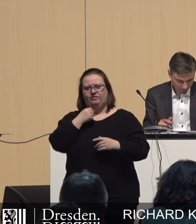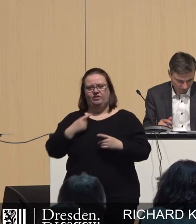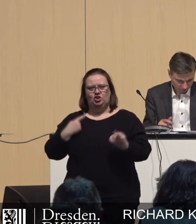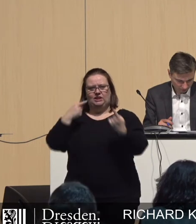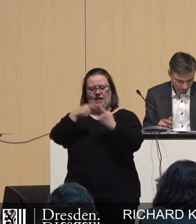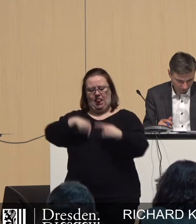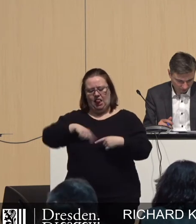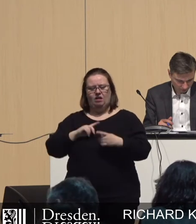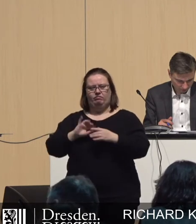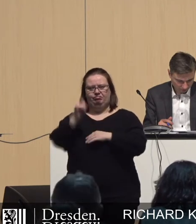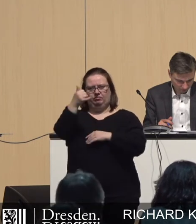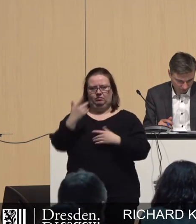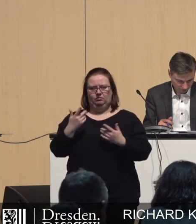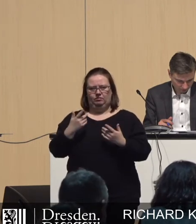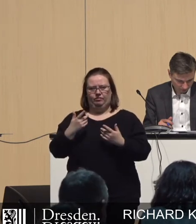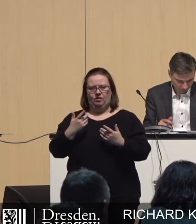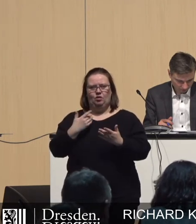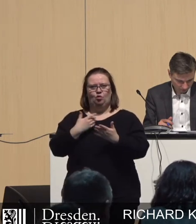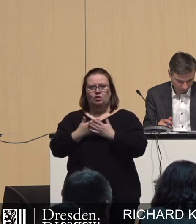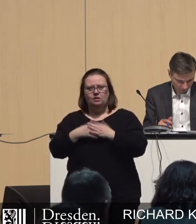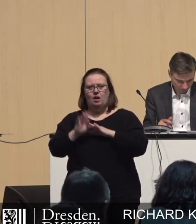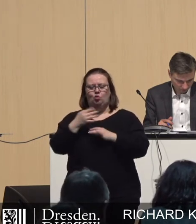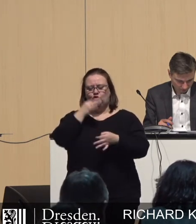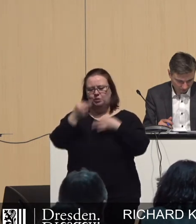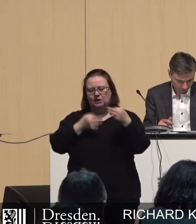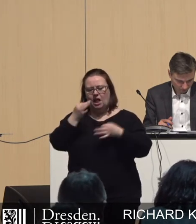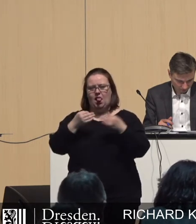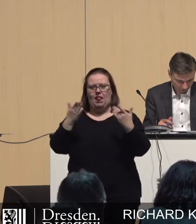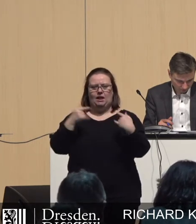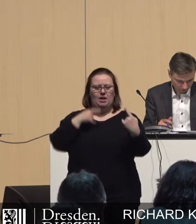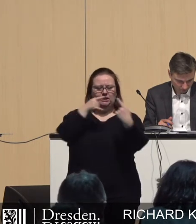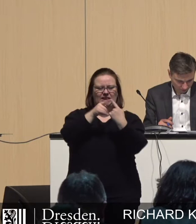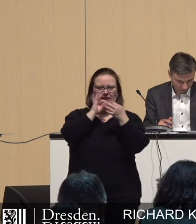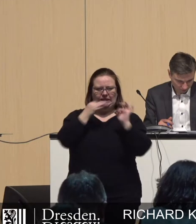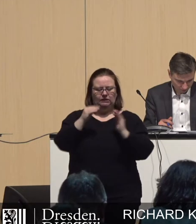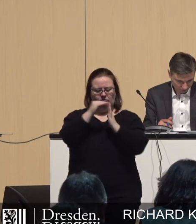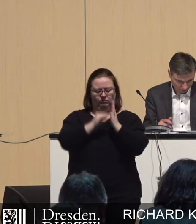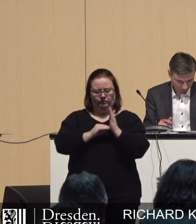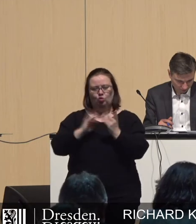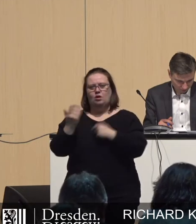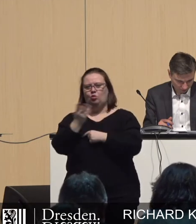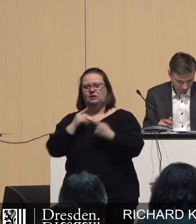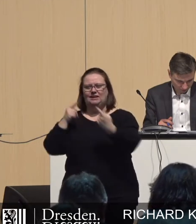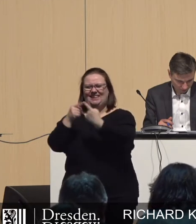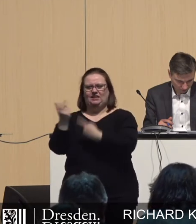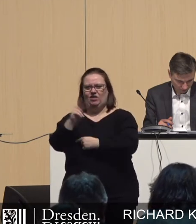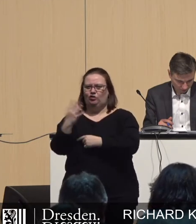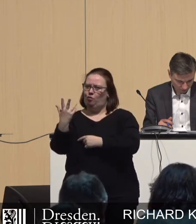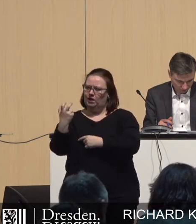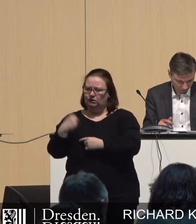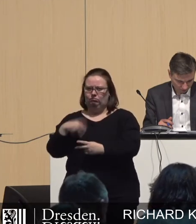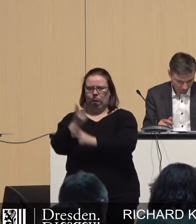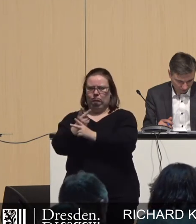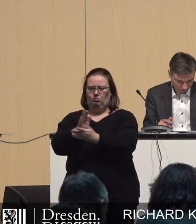ist gerade diese Zielrichtung, ausdefinierte Klimaziele und eben auch das Zieldatum 2035 ein sehr, sehr